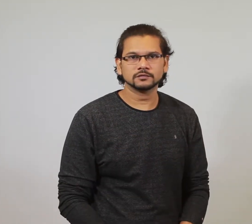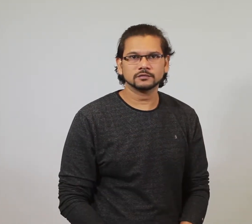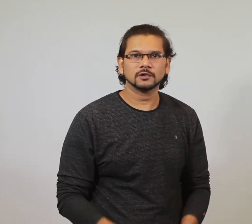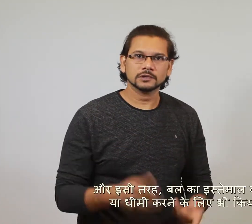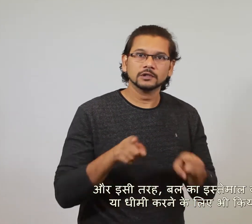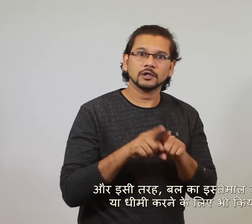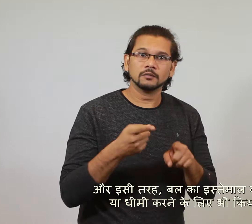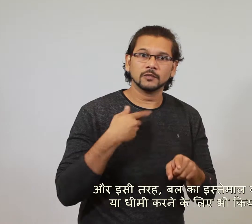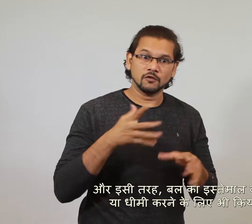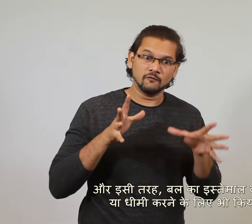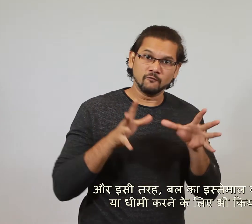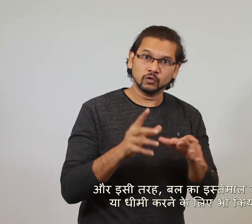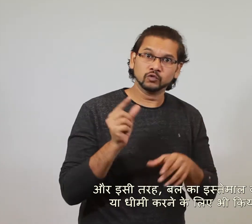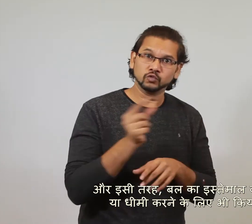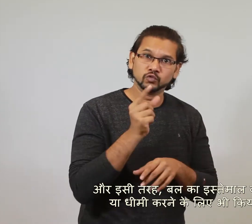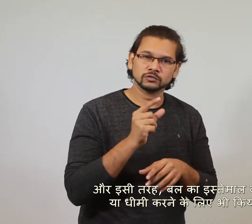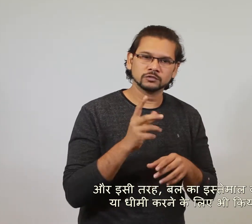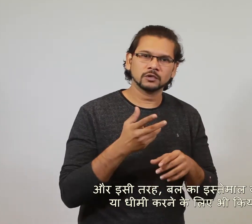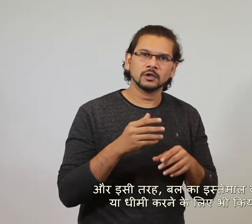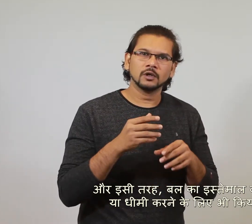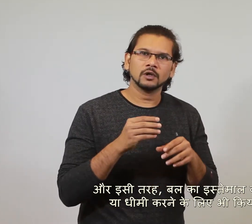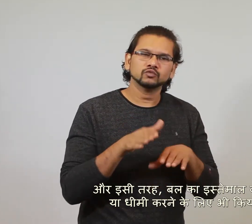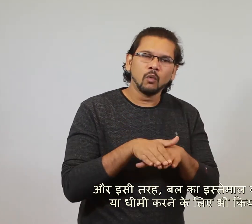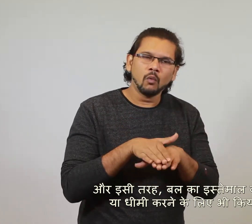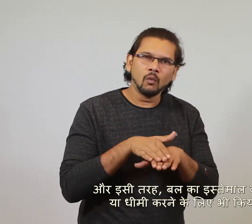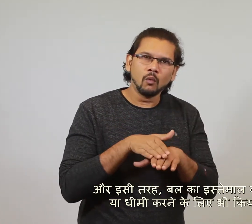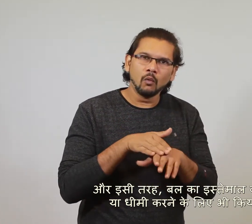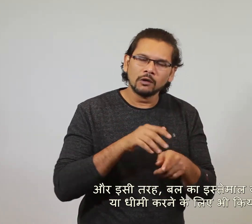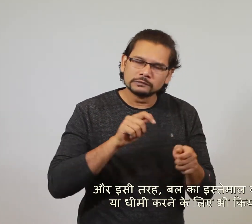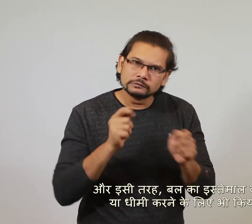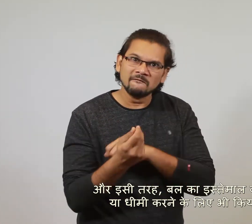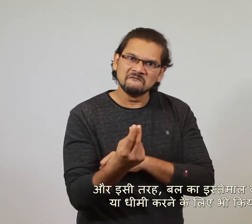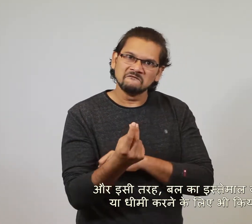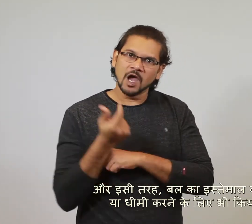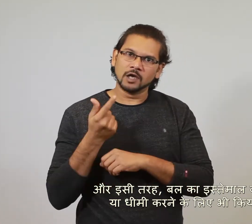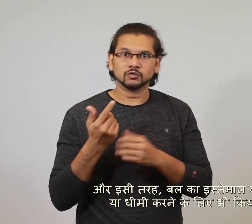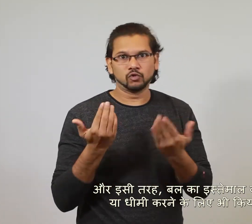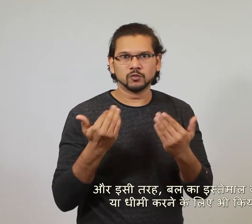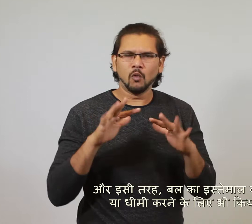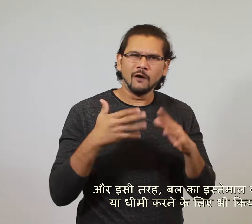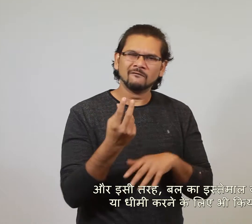और इसी तरह बल का इस्तमाल वस्तु को तेज या धिमी करने के लिए भी किया जाता है